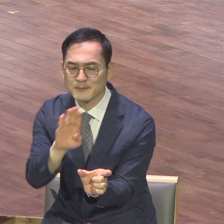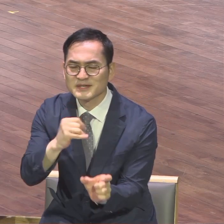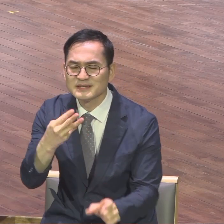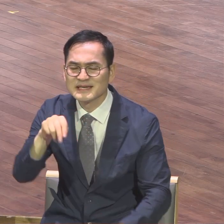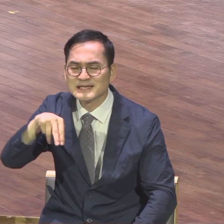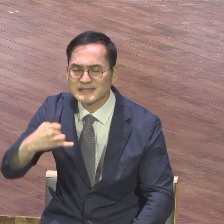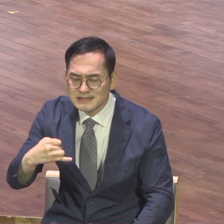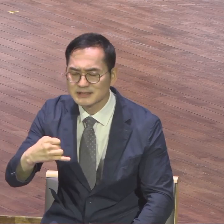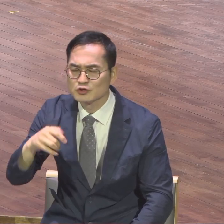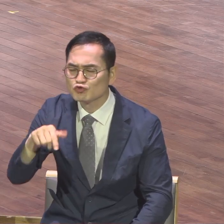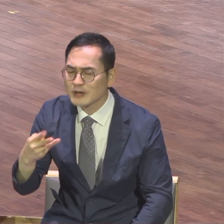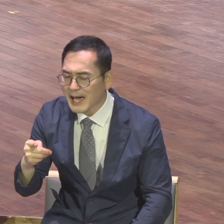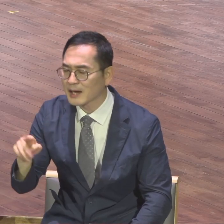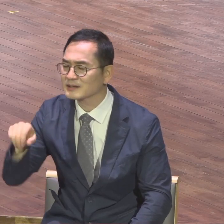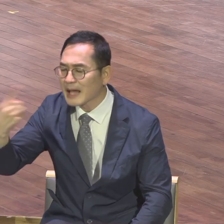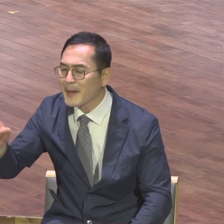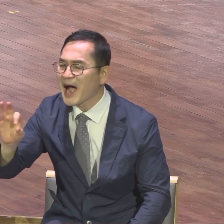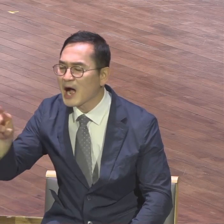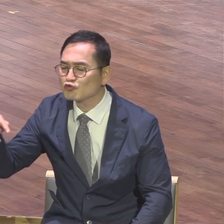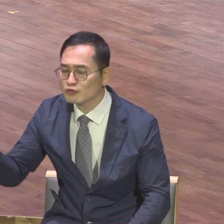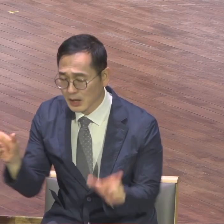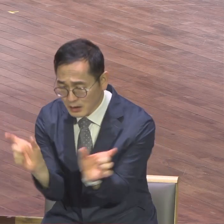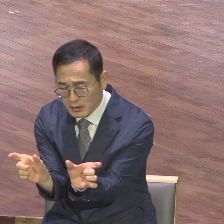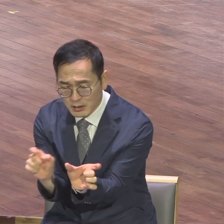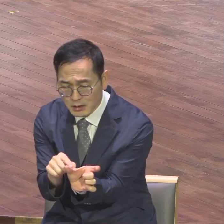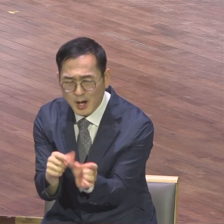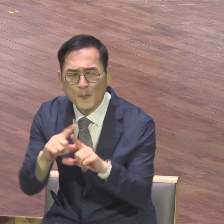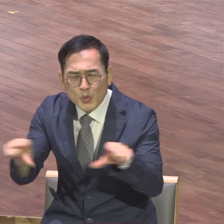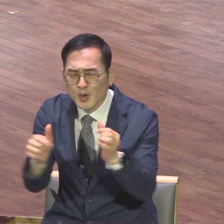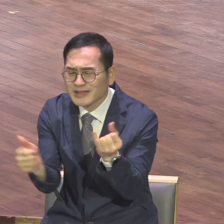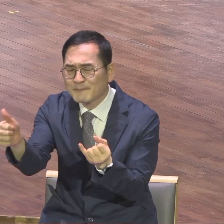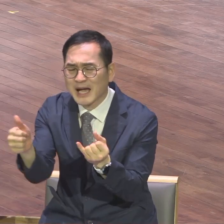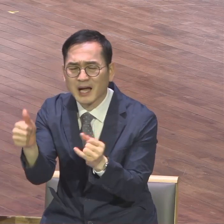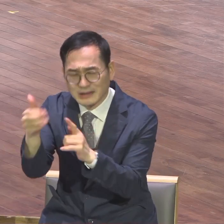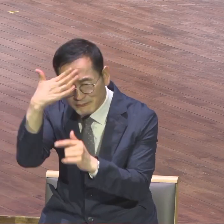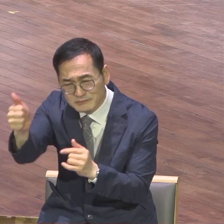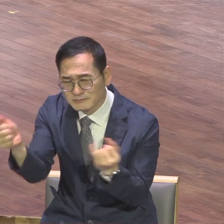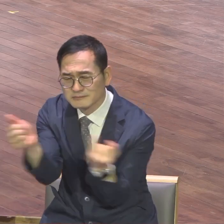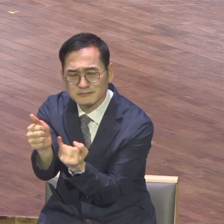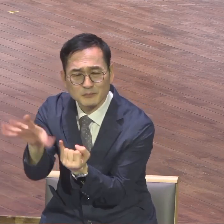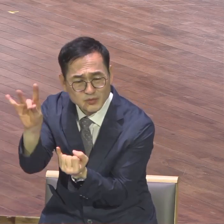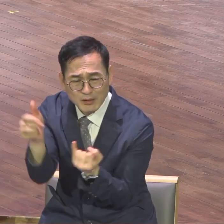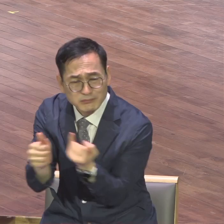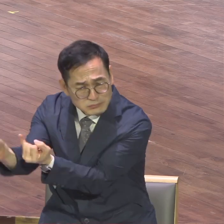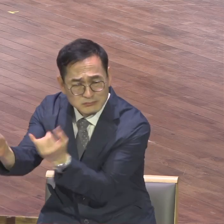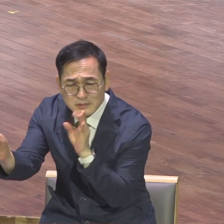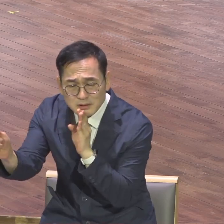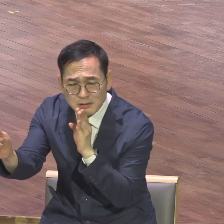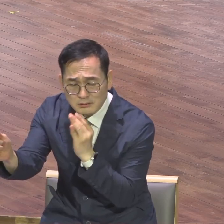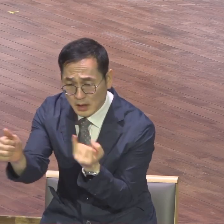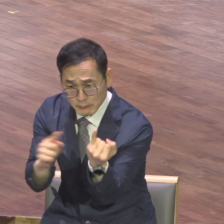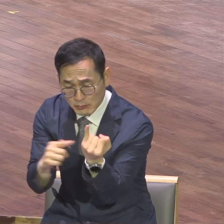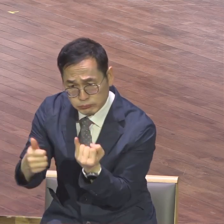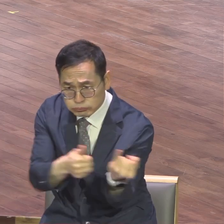아울라 부인 이름이 먼저 나온단 말이에요. 보통은 남편 이름이 먼저 나오는데 부인 이름이 먼저 나온 이유가